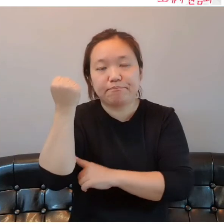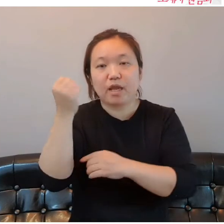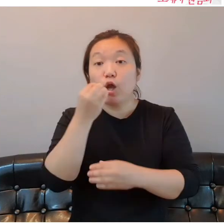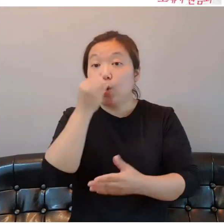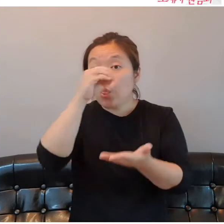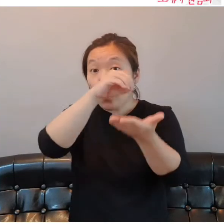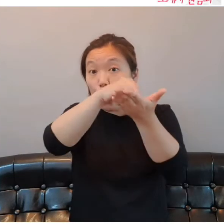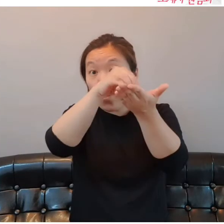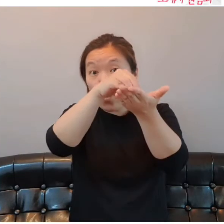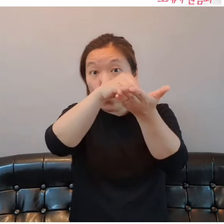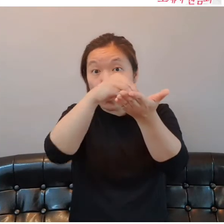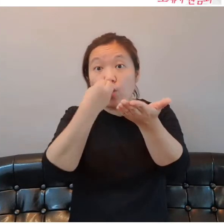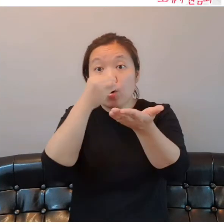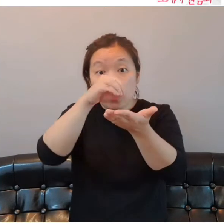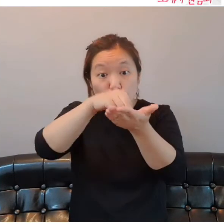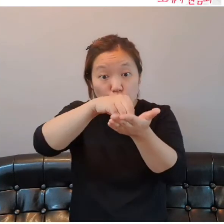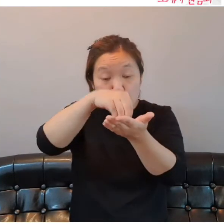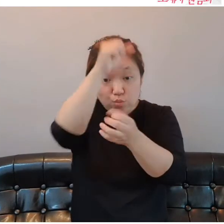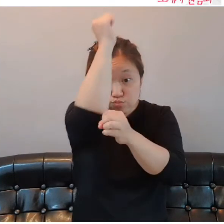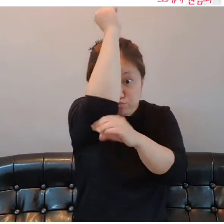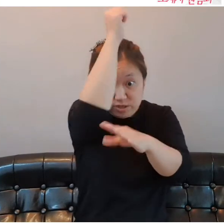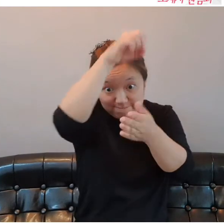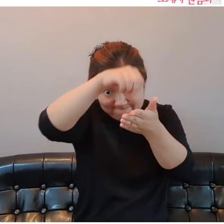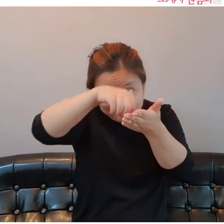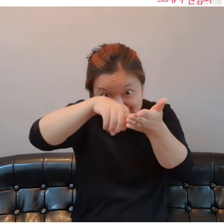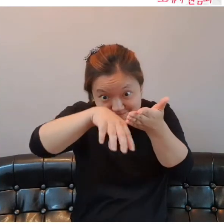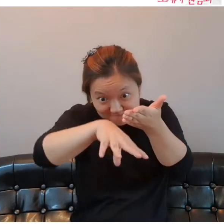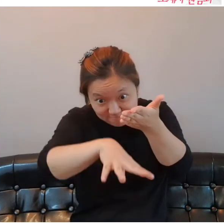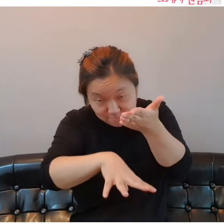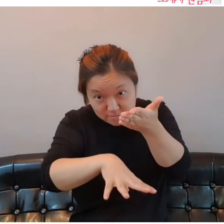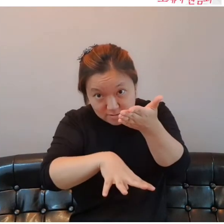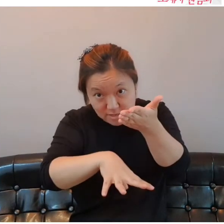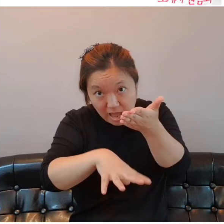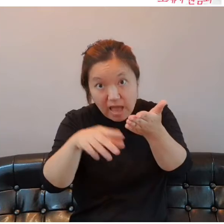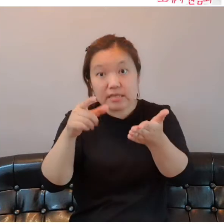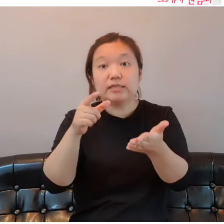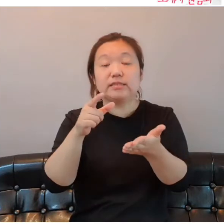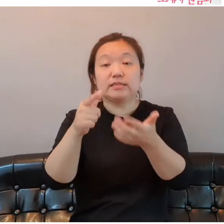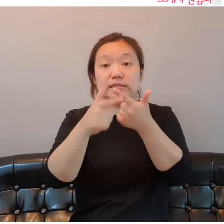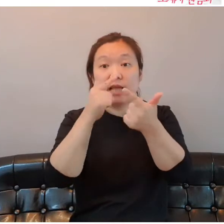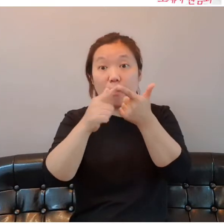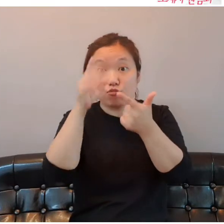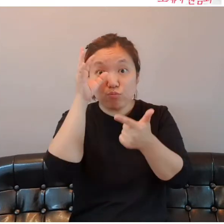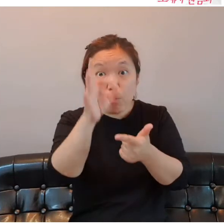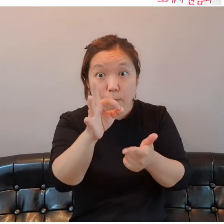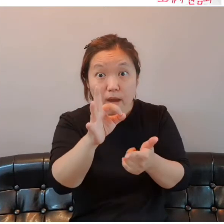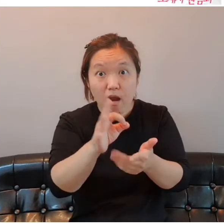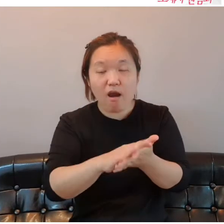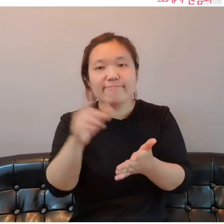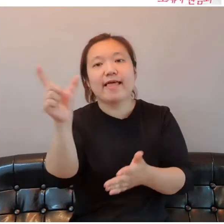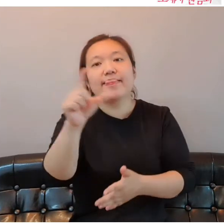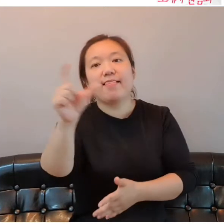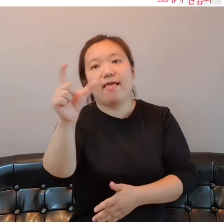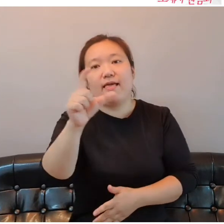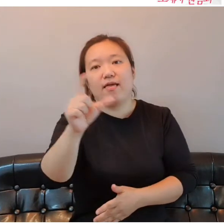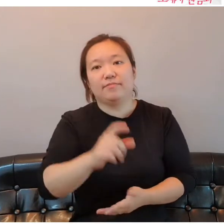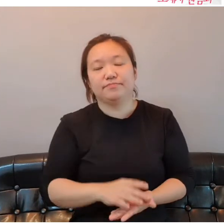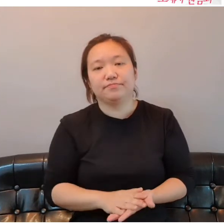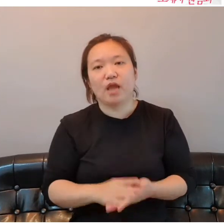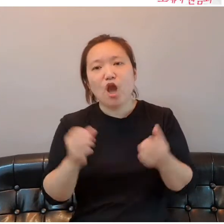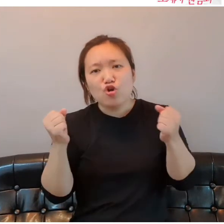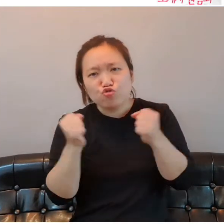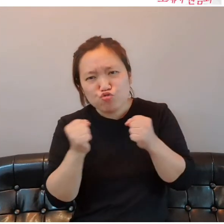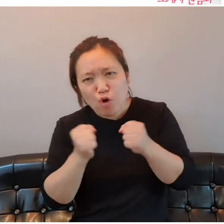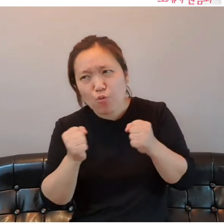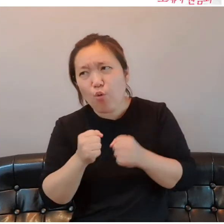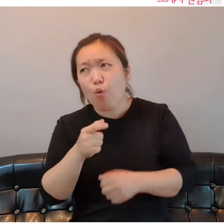소나무 뿌리가 바위를 뚫고 뿌리를 받고 있어요. 만져보면 나무가 쇠처럼 단단하고